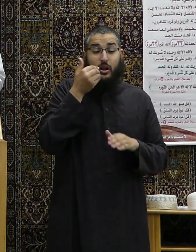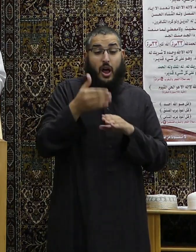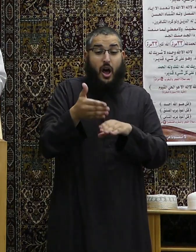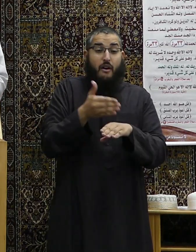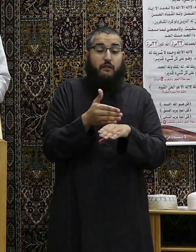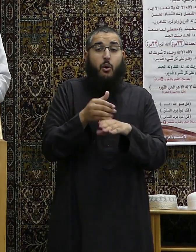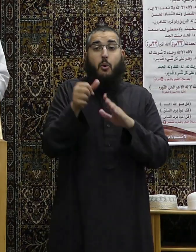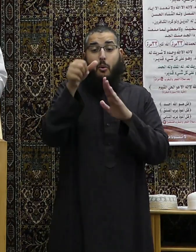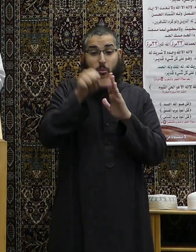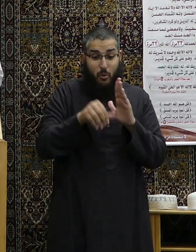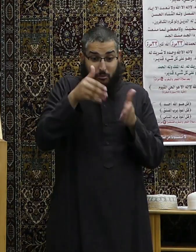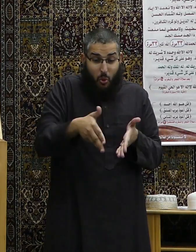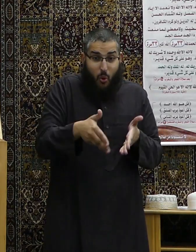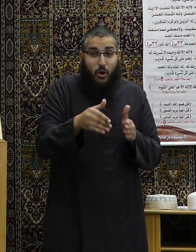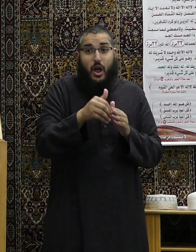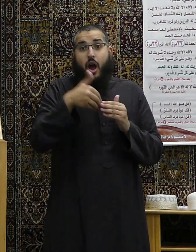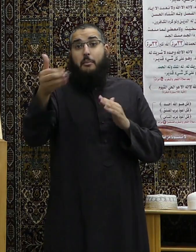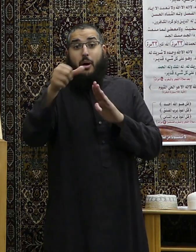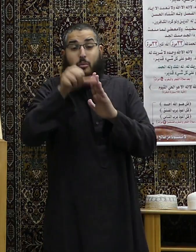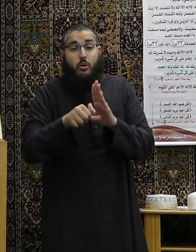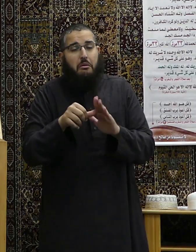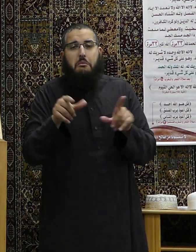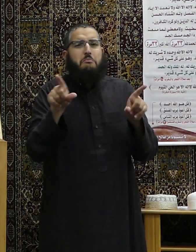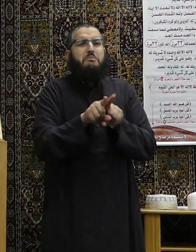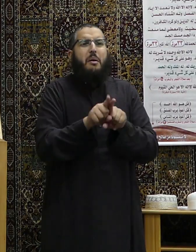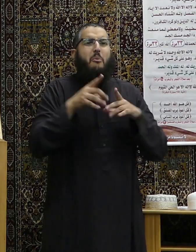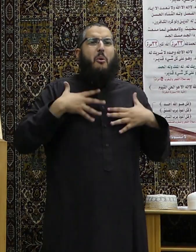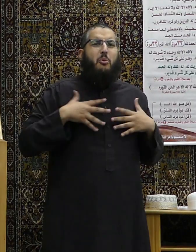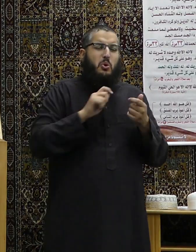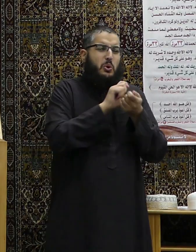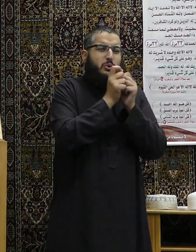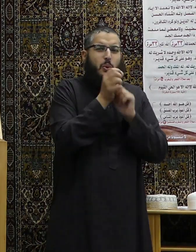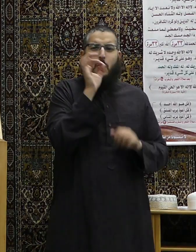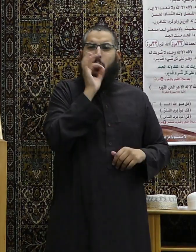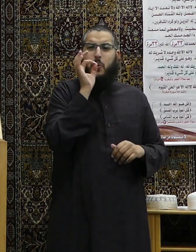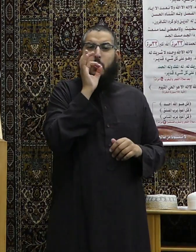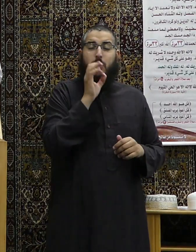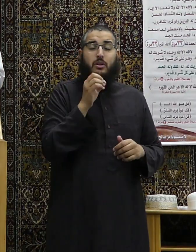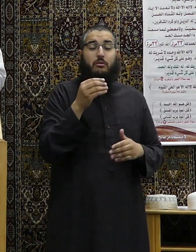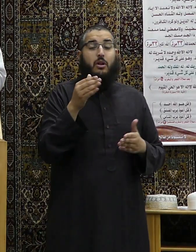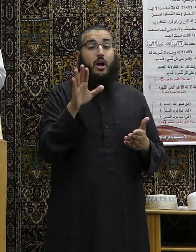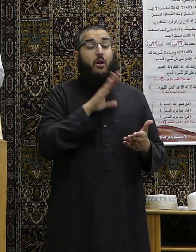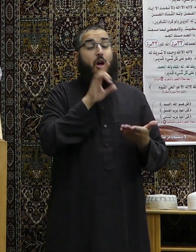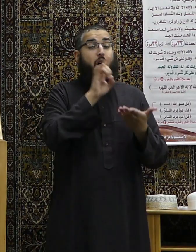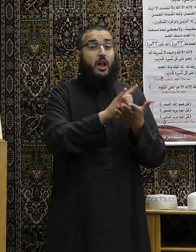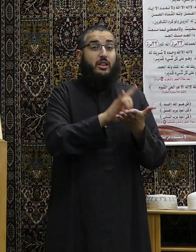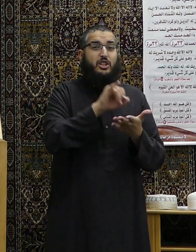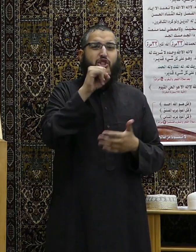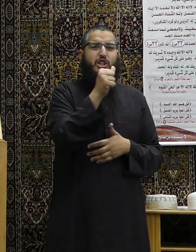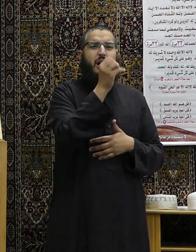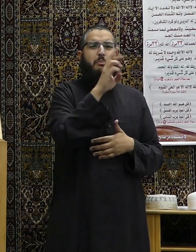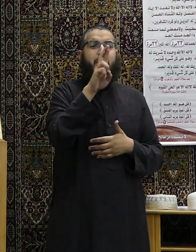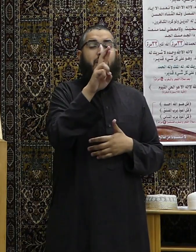le Ramadan, c'est les mêmes. Ils ne changent pas, ce sont les mêmes. Alors que le prophète sallallahu alayhi wa sallam dans le hadith de Jabir ibn